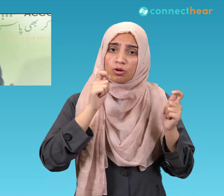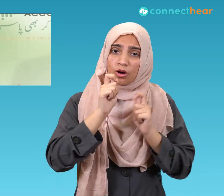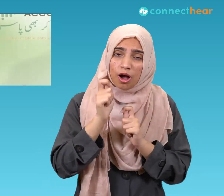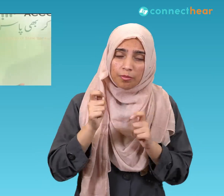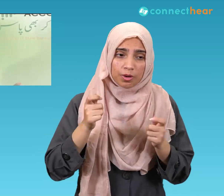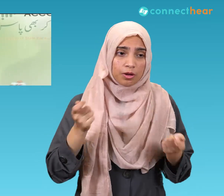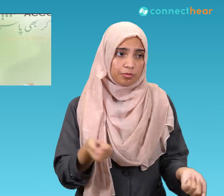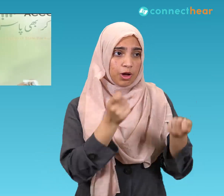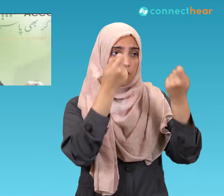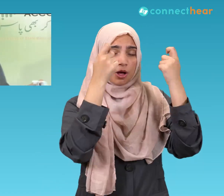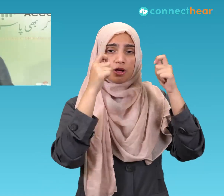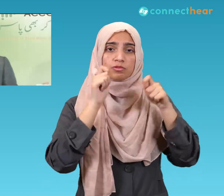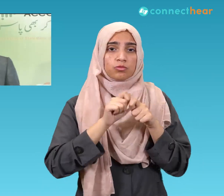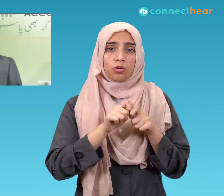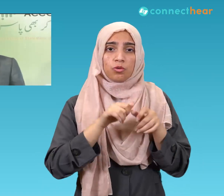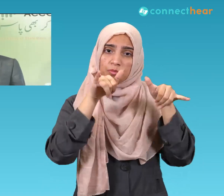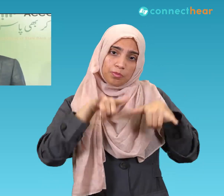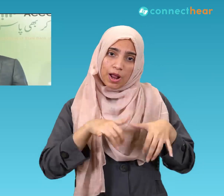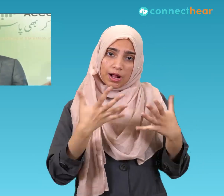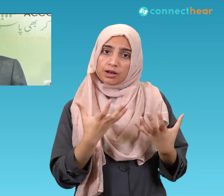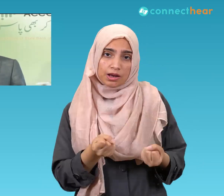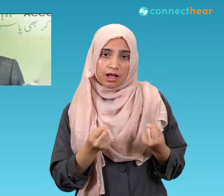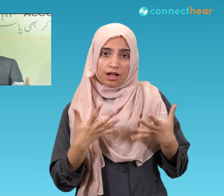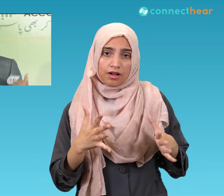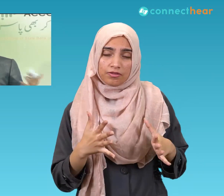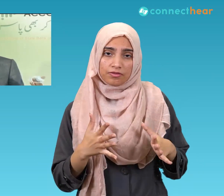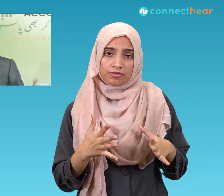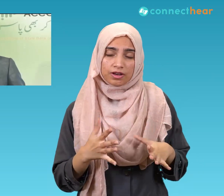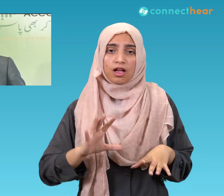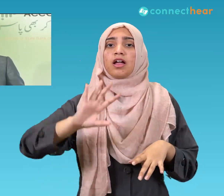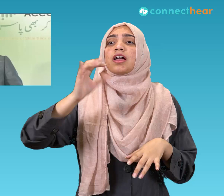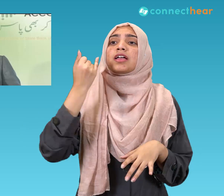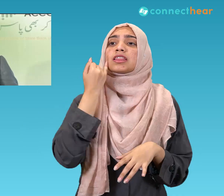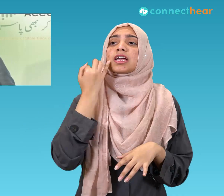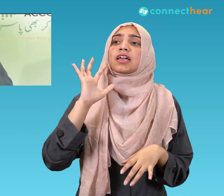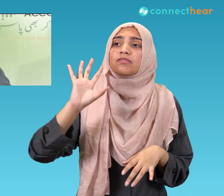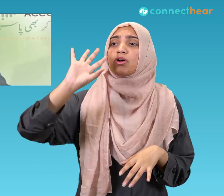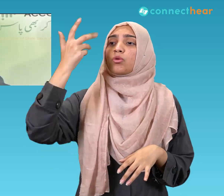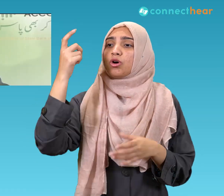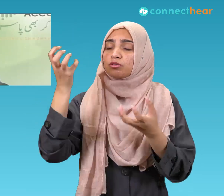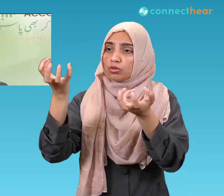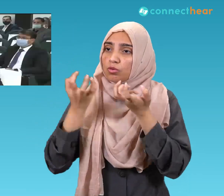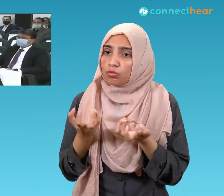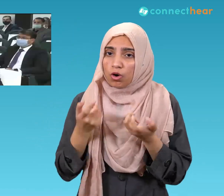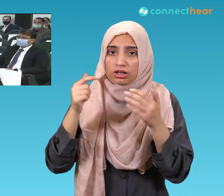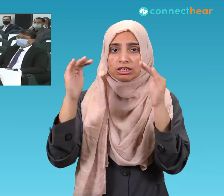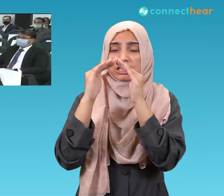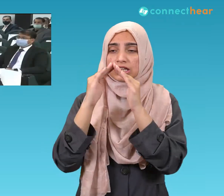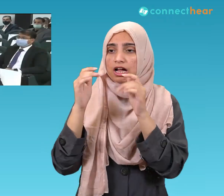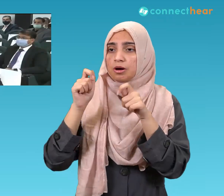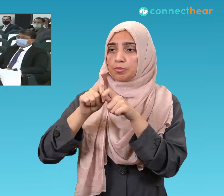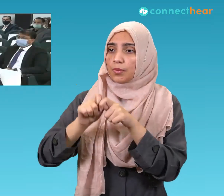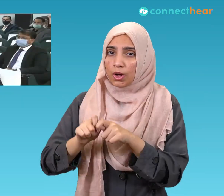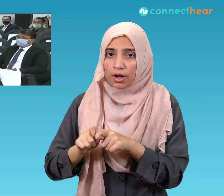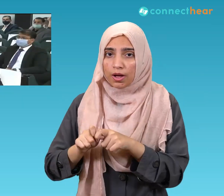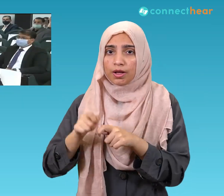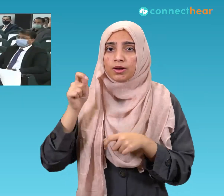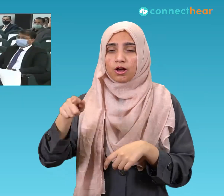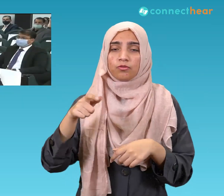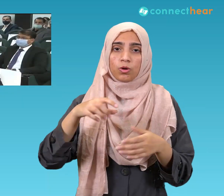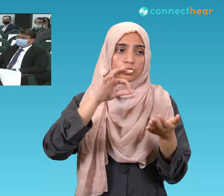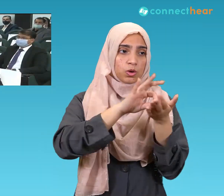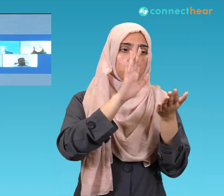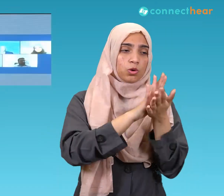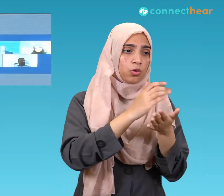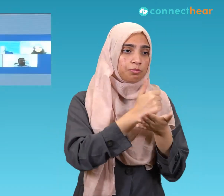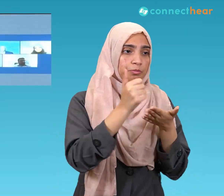لوگ بینکس کے پاس کوئی طریقہ نہیں تھا کہ اگر کوئی ڈیفالٹ کرتا ہے تو وہ اپنے ریٹریو کیسے کریں گے پیسے. وہ انڈرسٹینڈیبل ہے